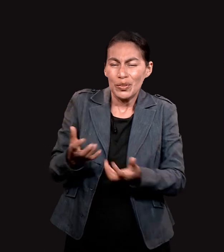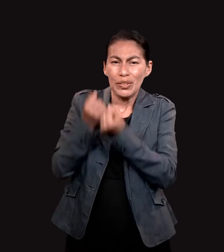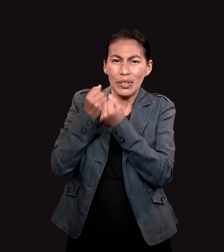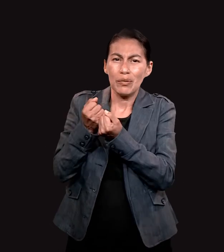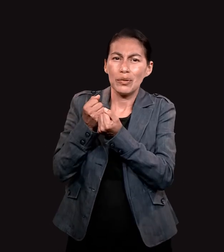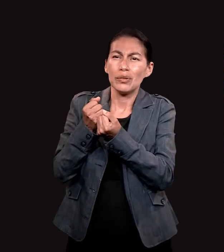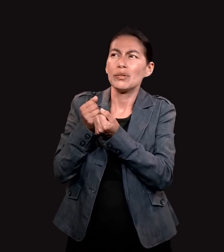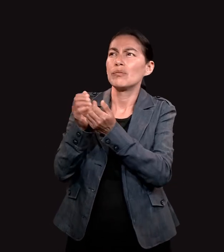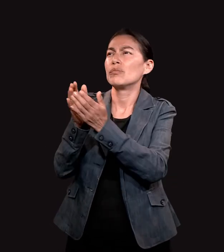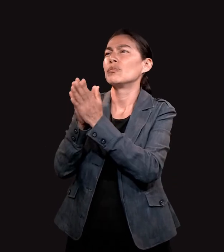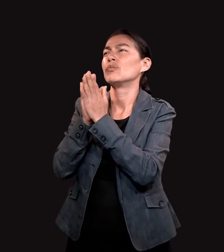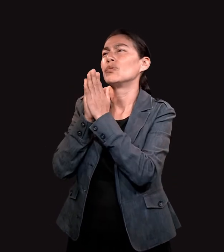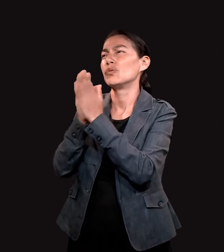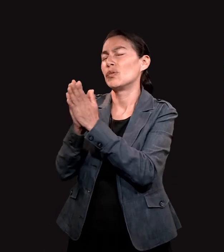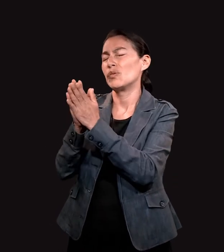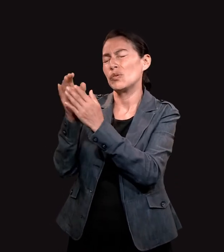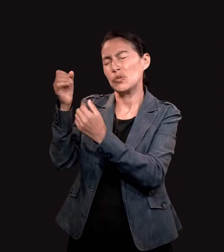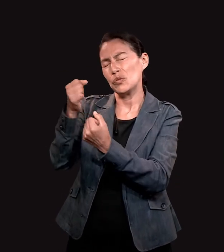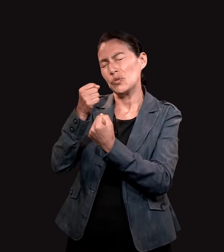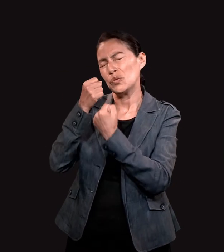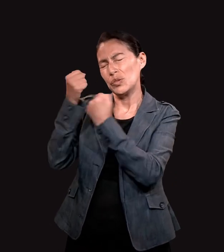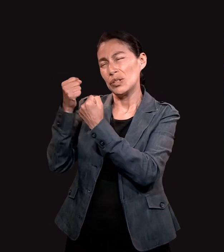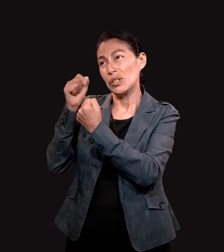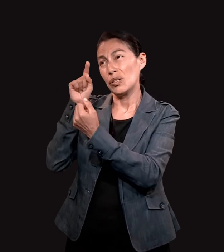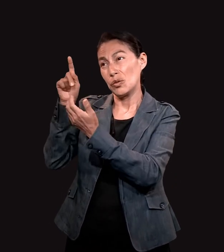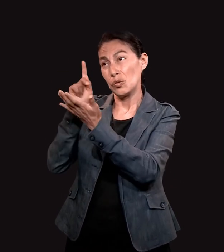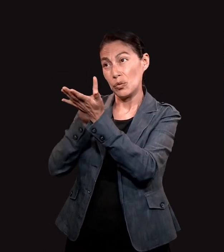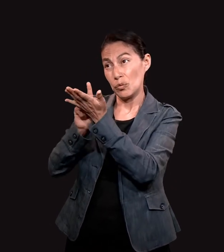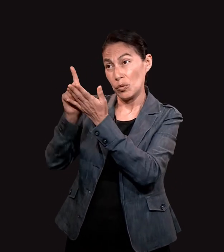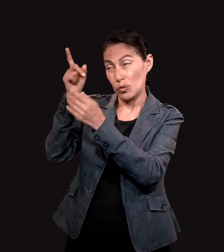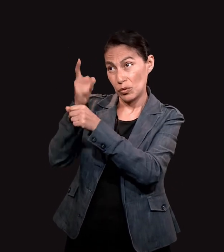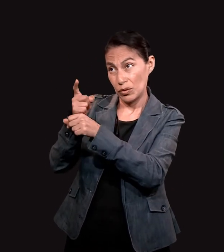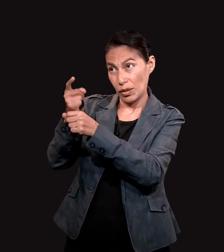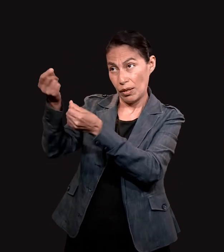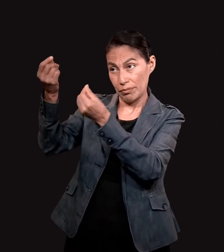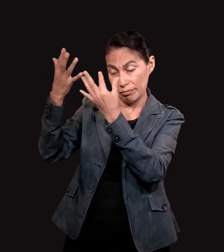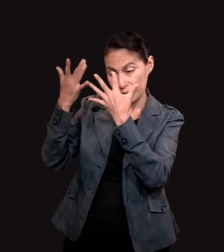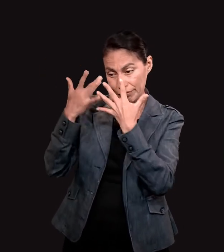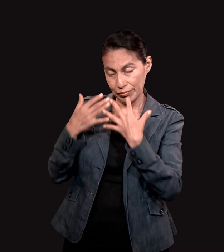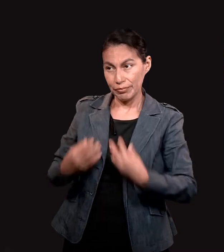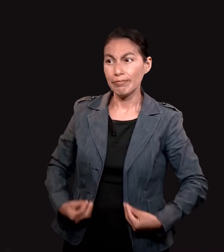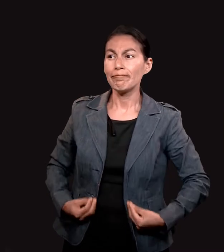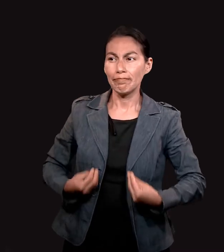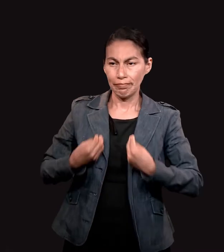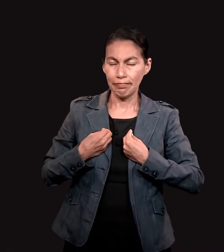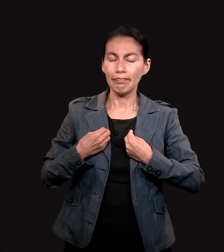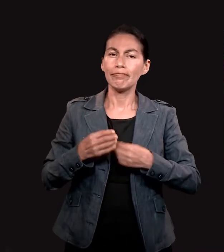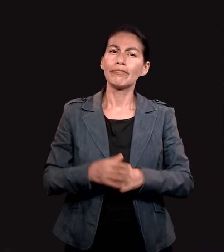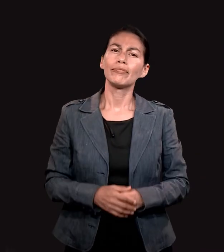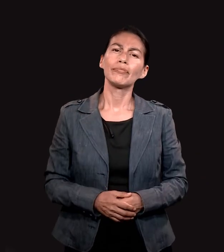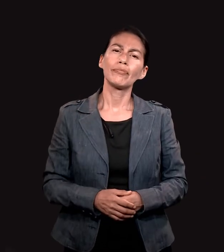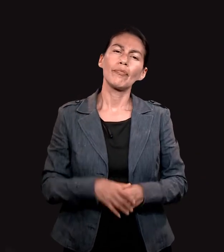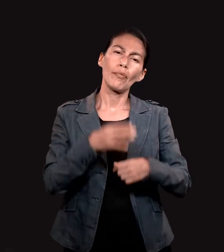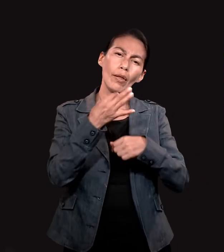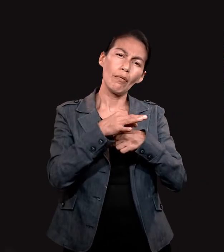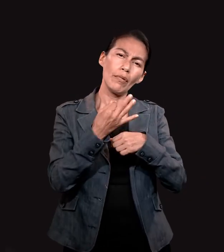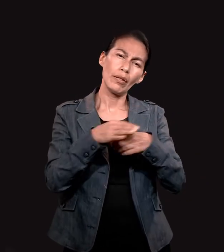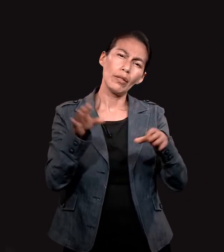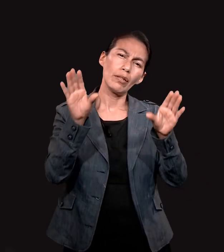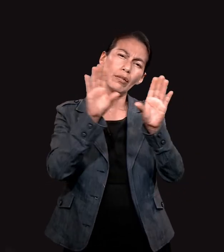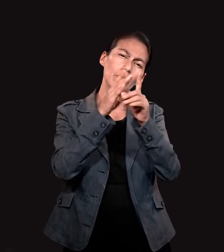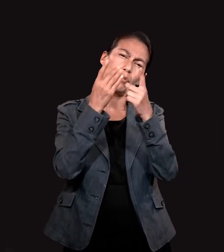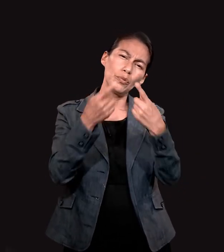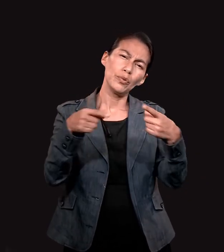protección y fortaleza para cumplir su voluntad en nuestras vidas. Así que, mientras